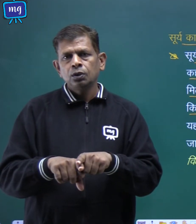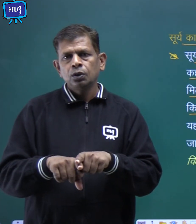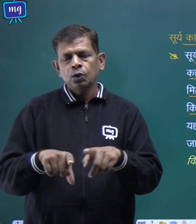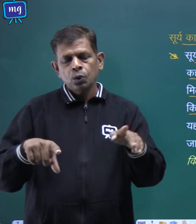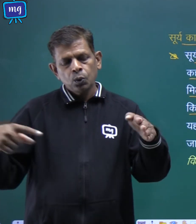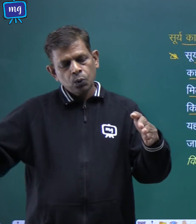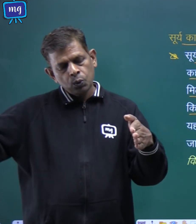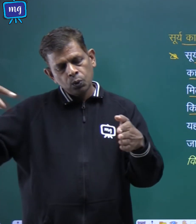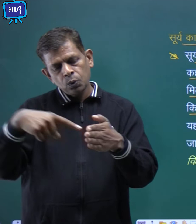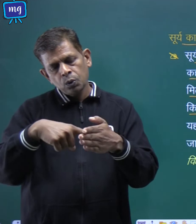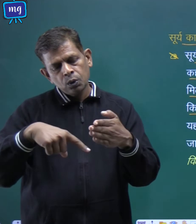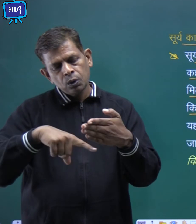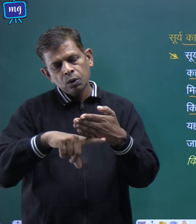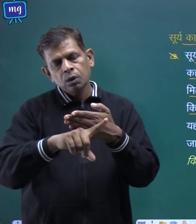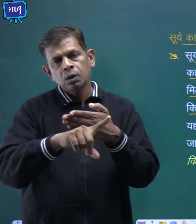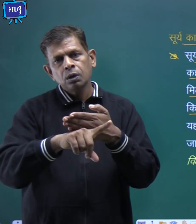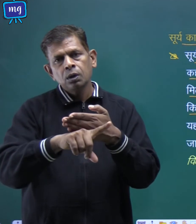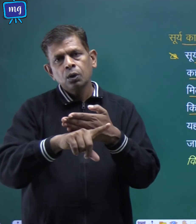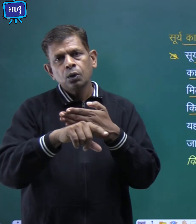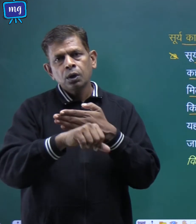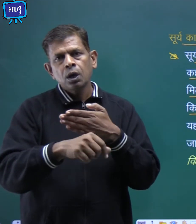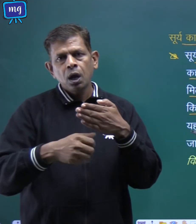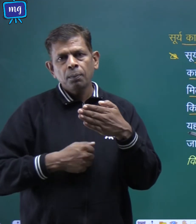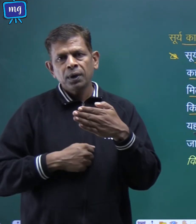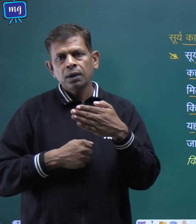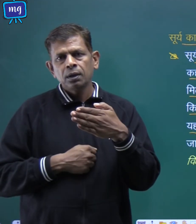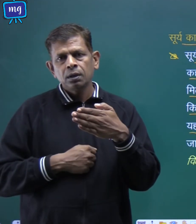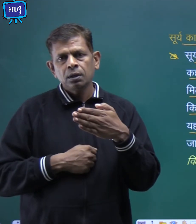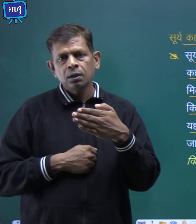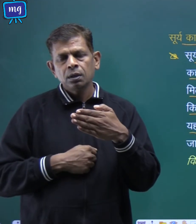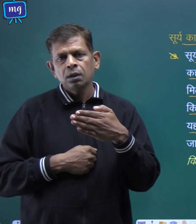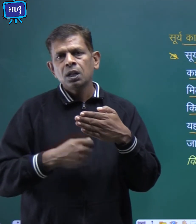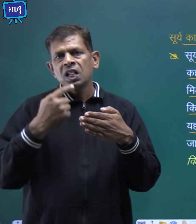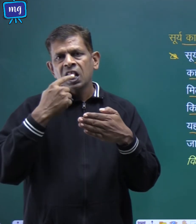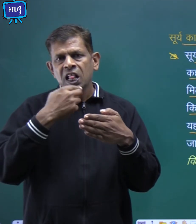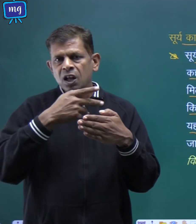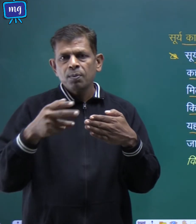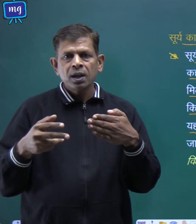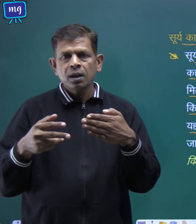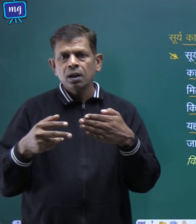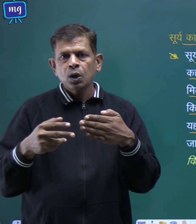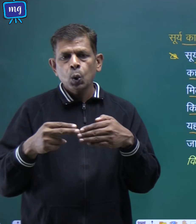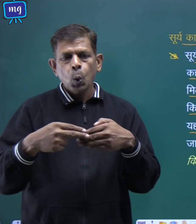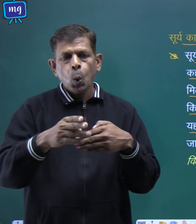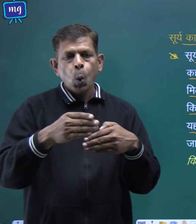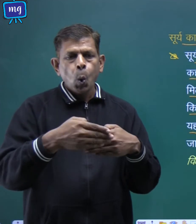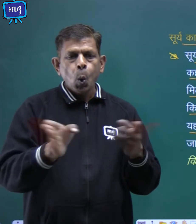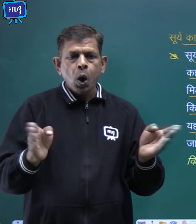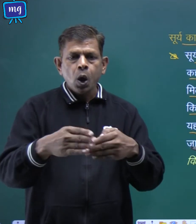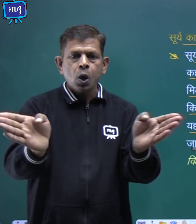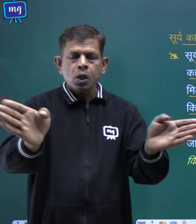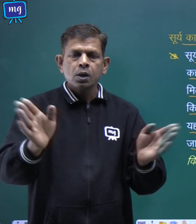गुजरती है तो यह अपने रंगों में विभाजित हो जाती